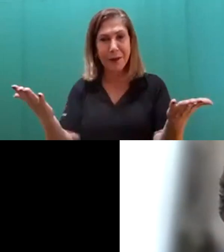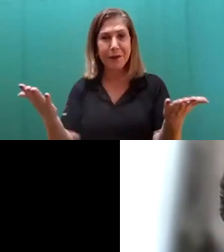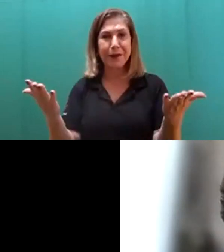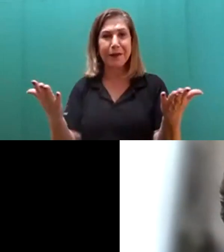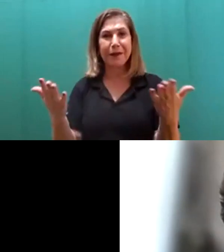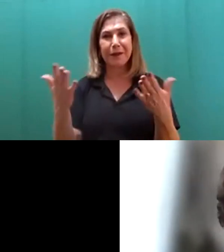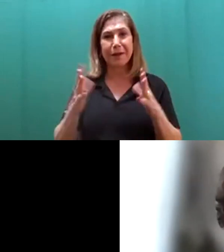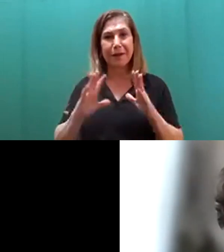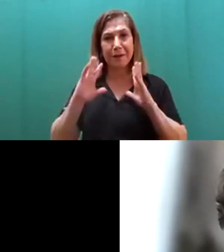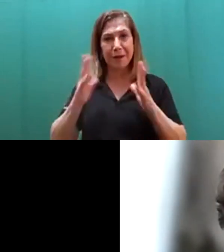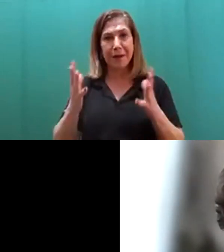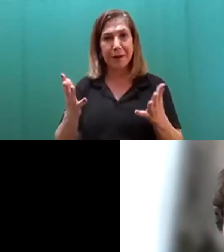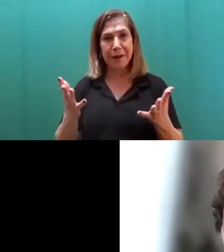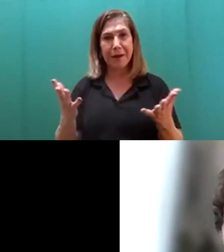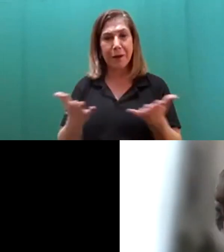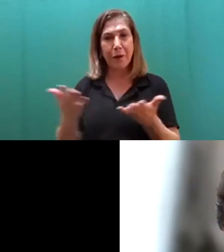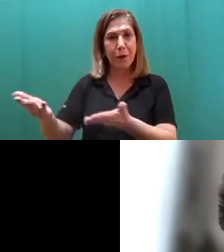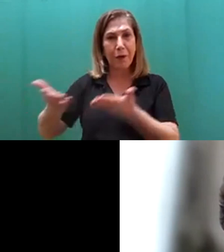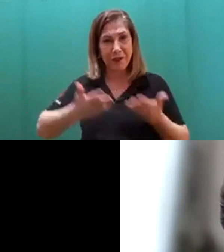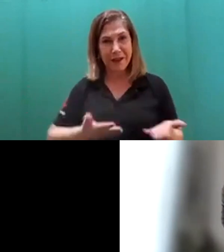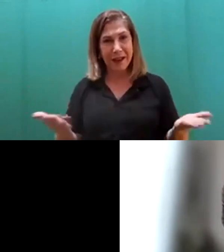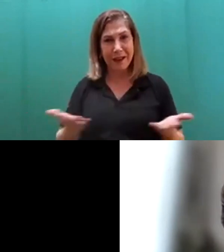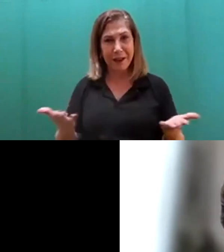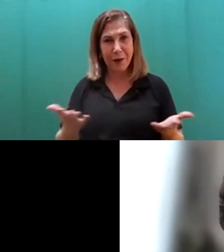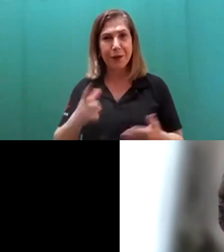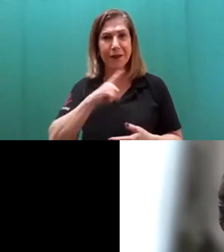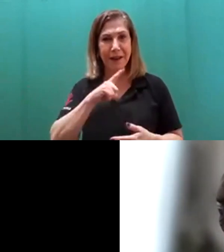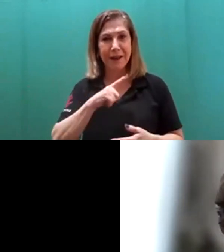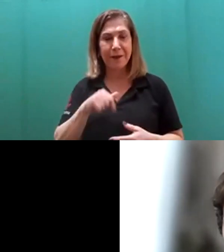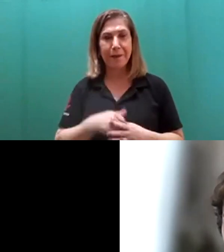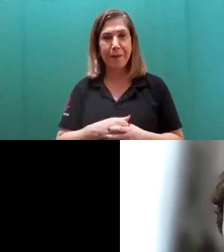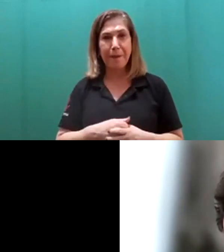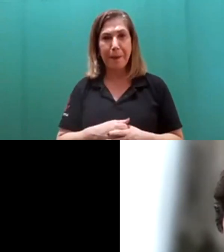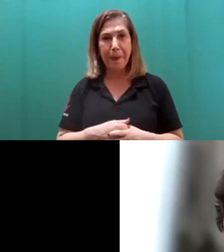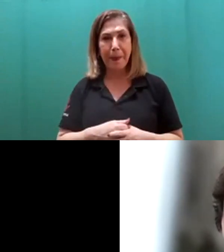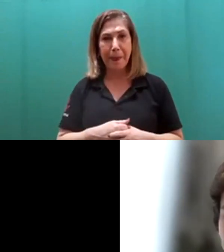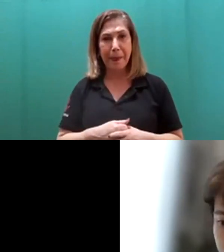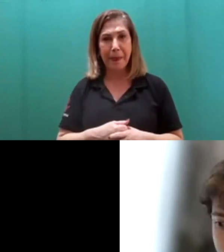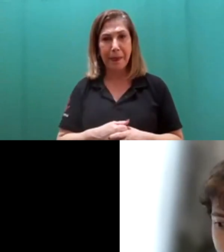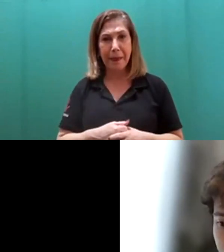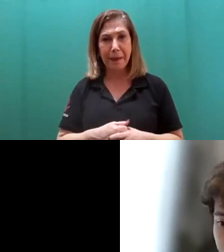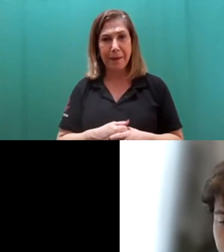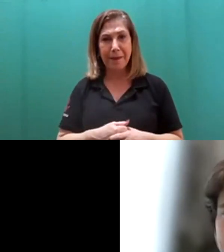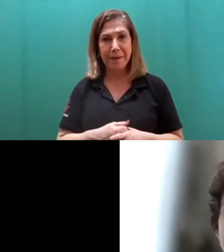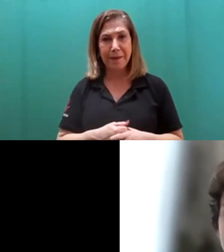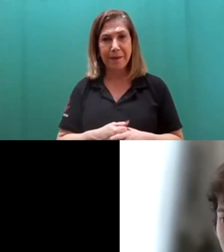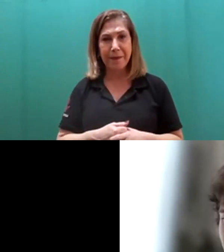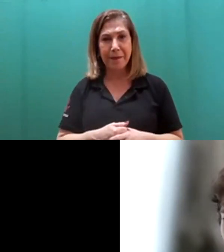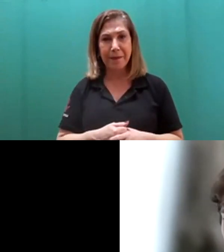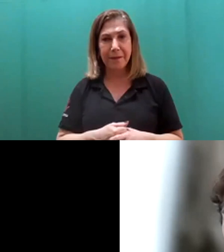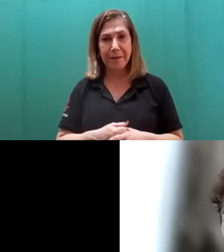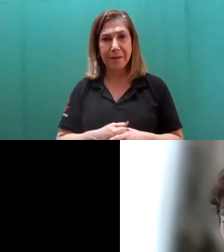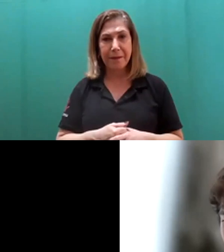was a very important debate, and also I'm happy